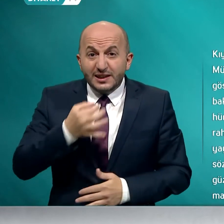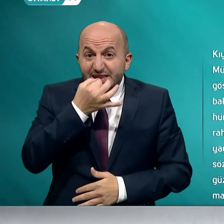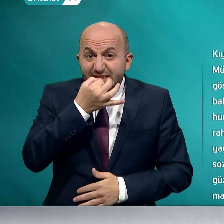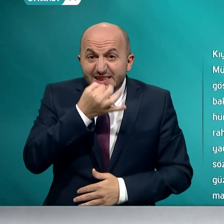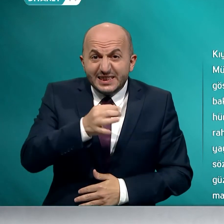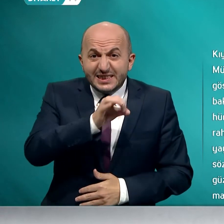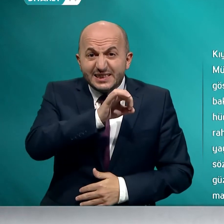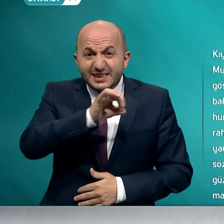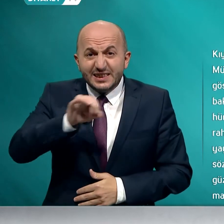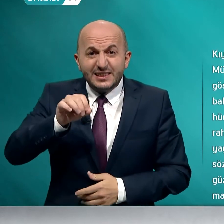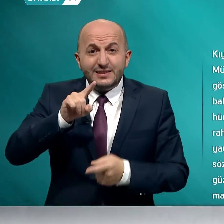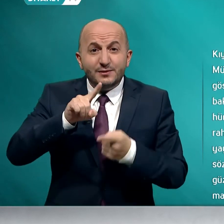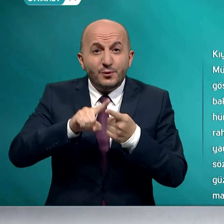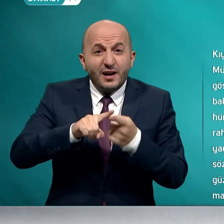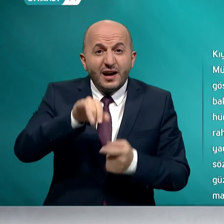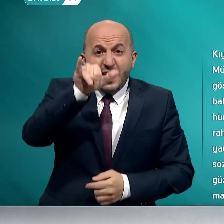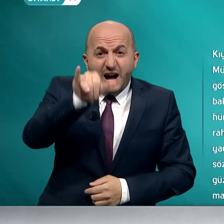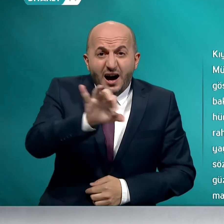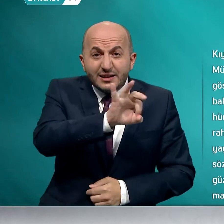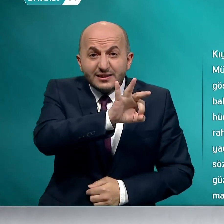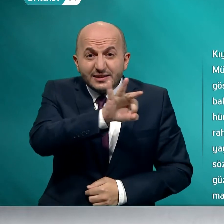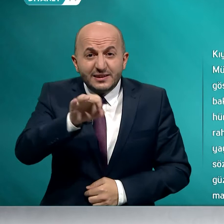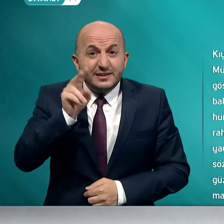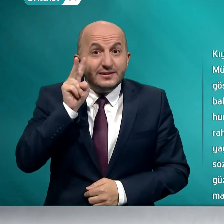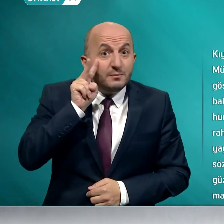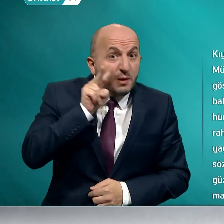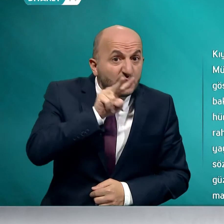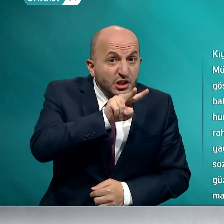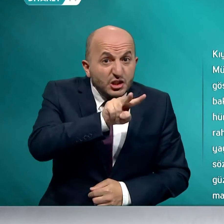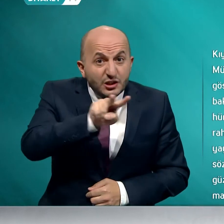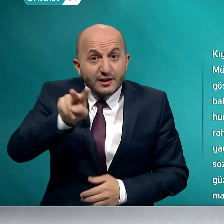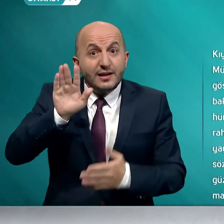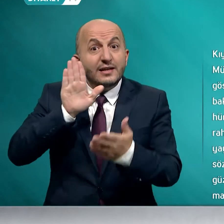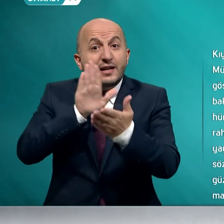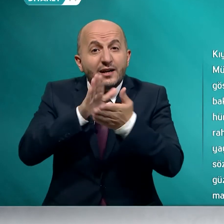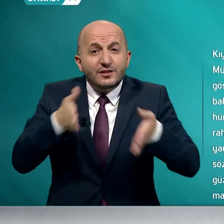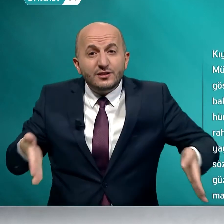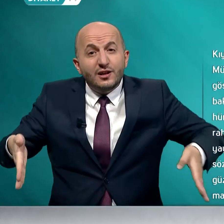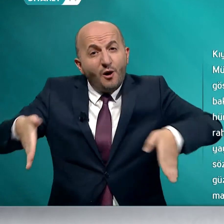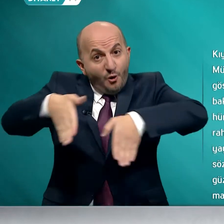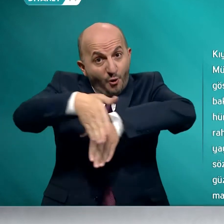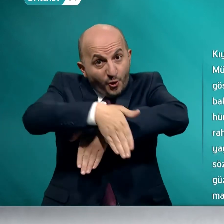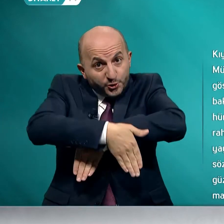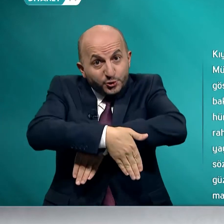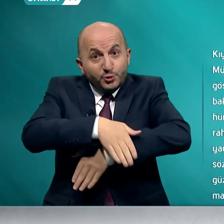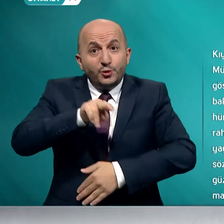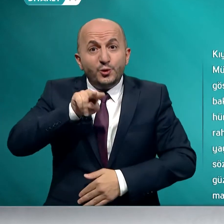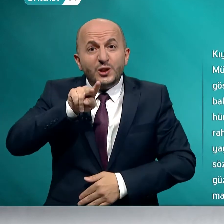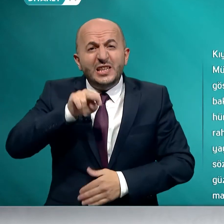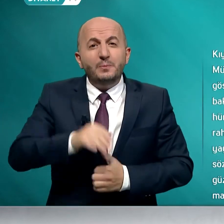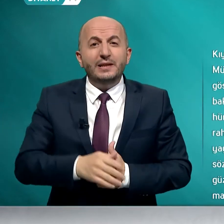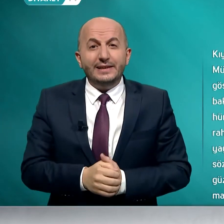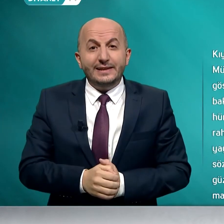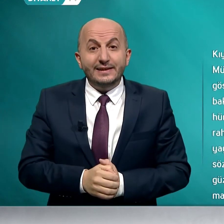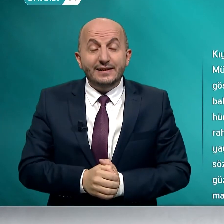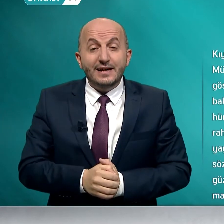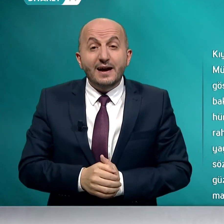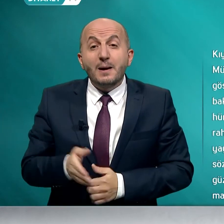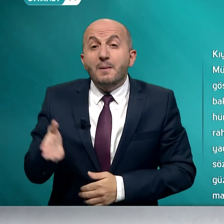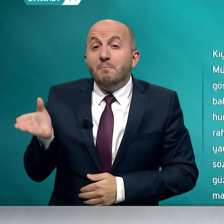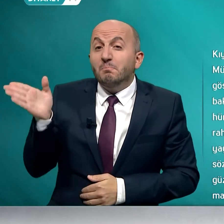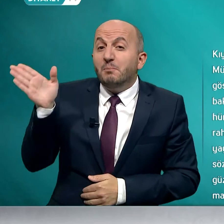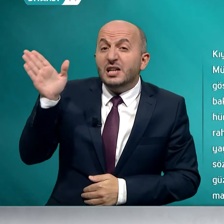Vücudunu izinsiz ve haksız bakışlara karşı örttüğü gibi